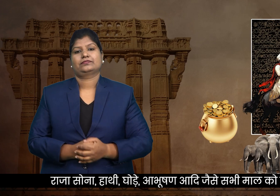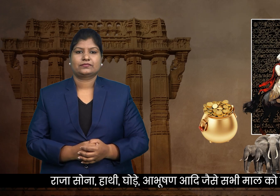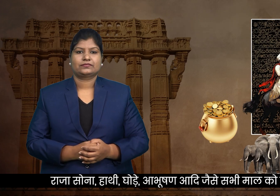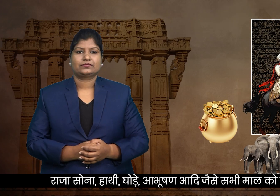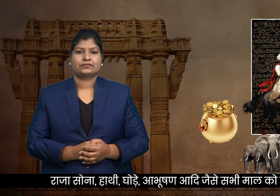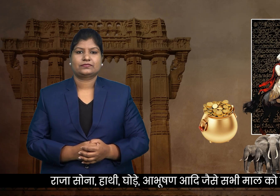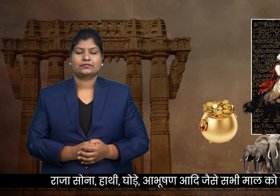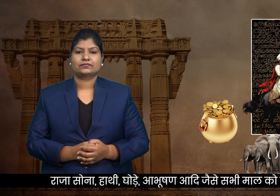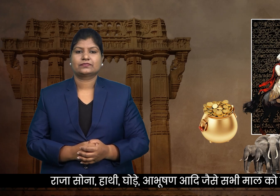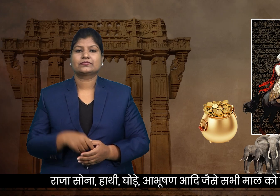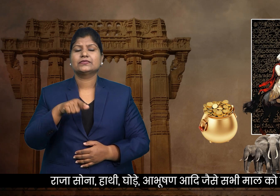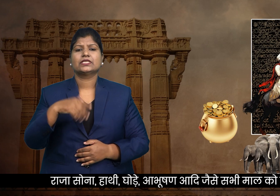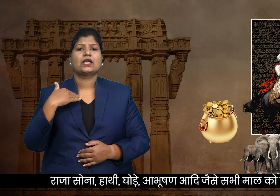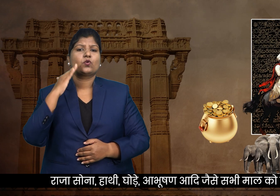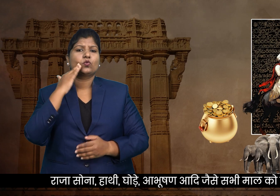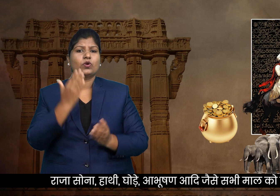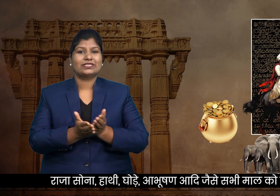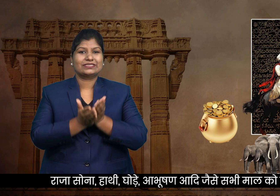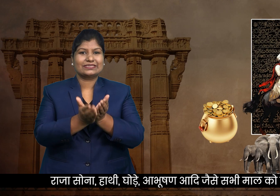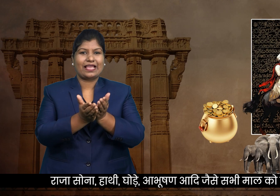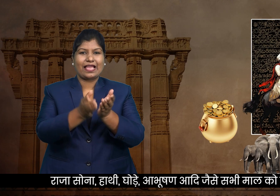थे।